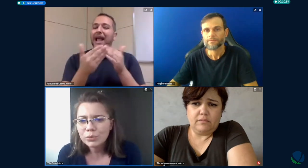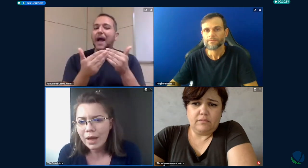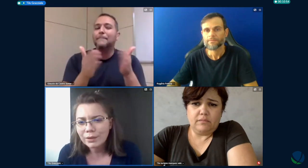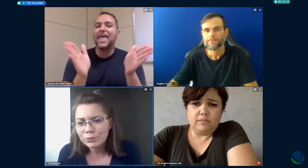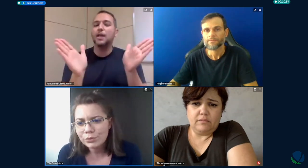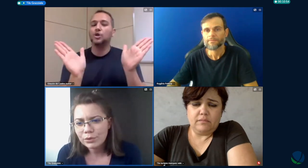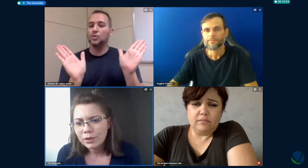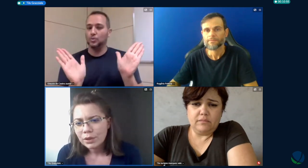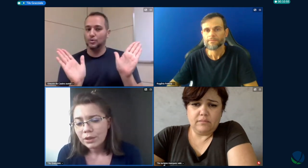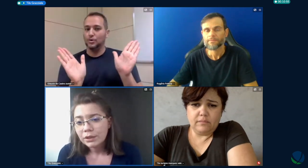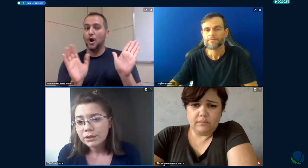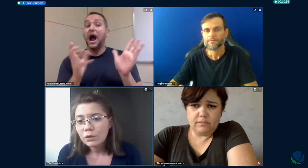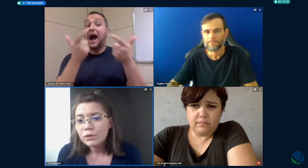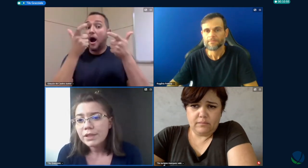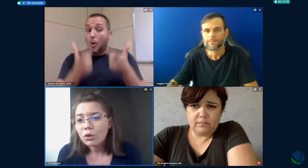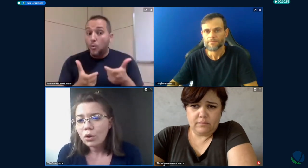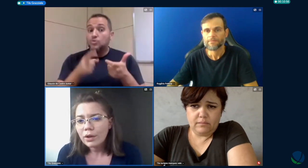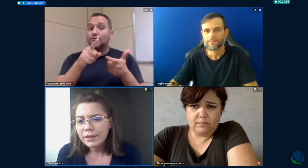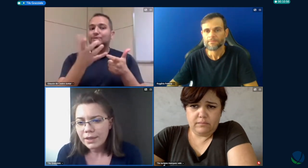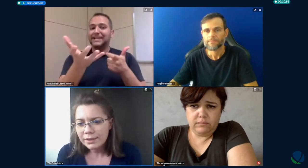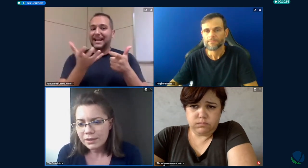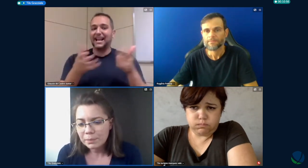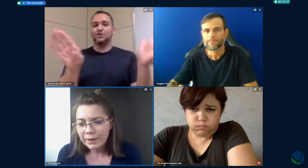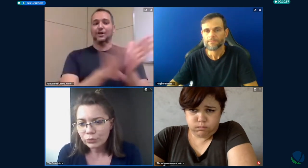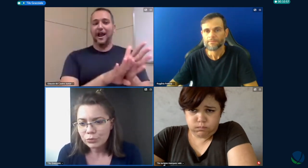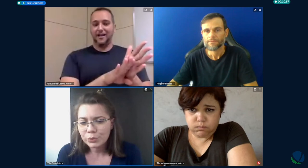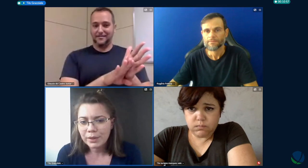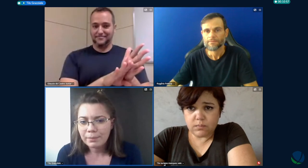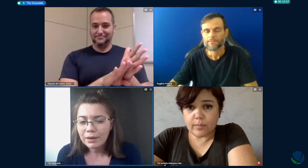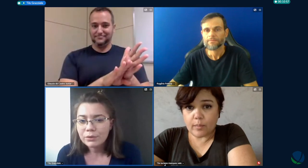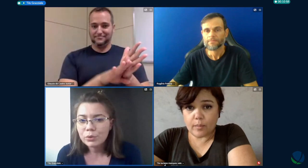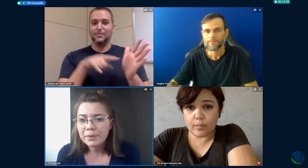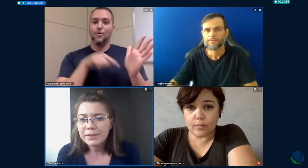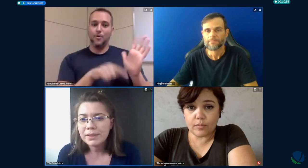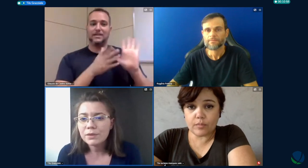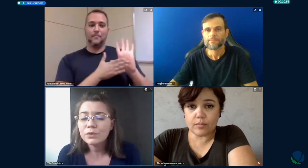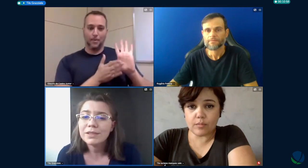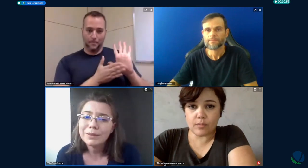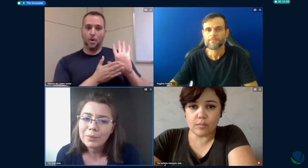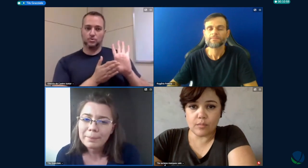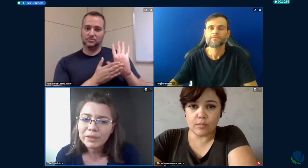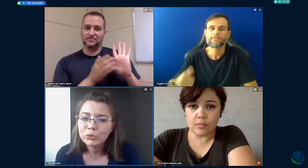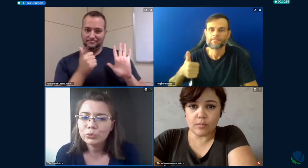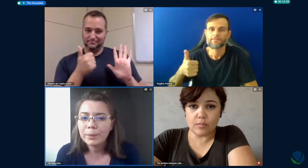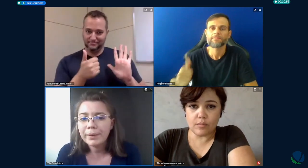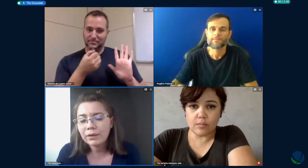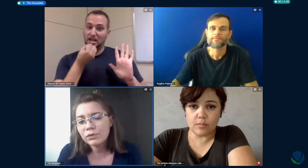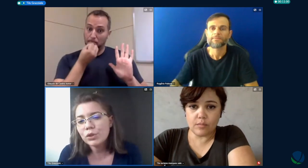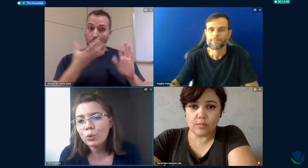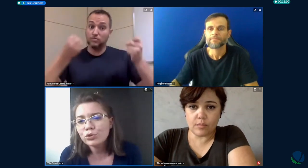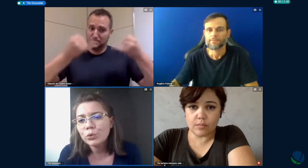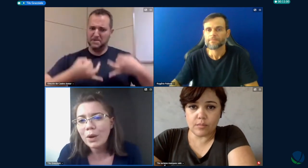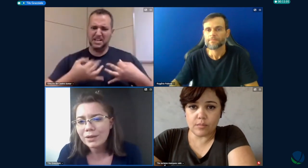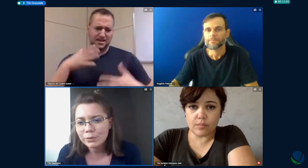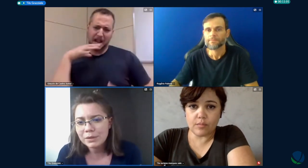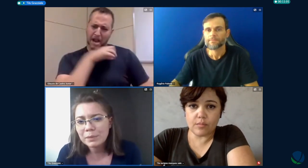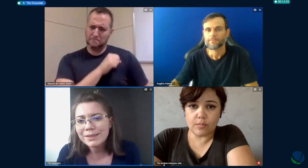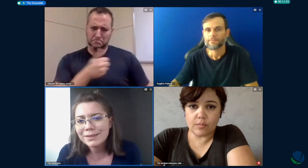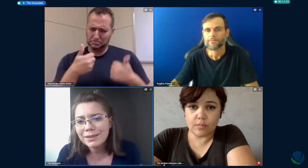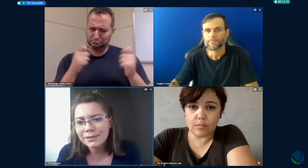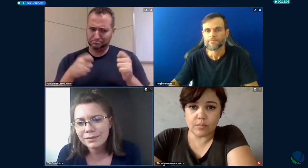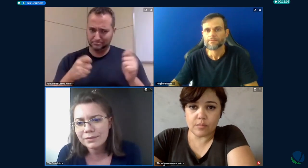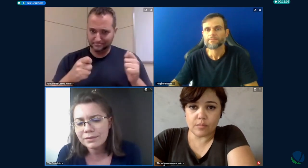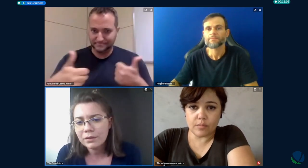mais resultados. Então, você coloca esse aspecto no seu trabalho, na sua pesquisa, você está dando uma abertura para você continuar